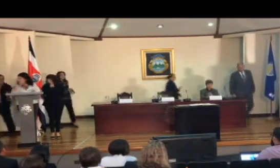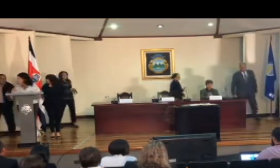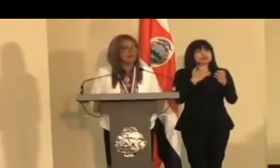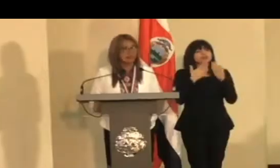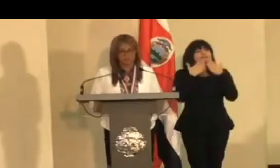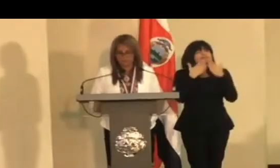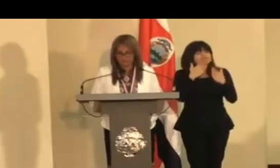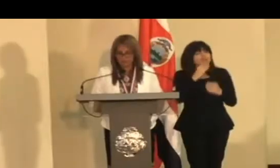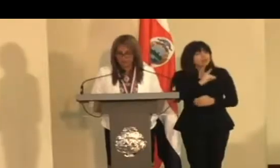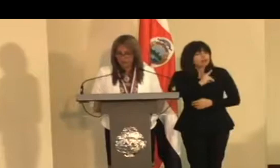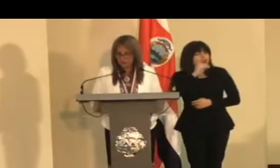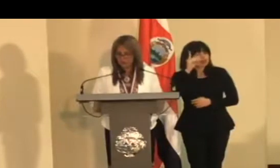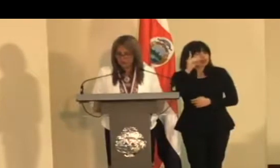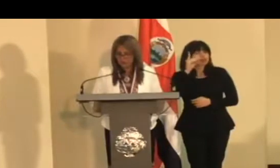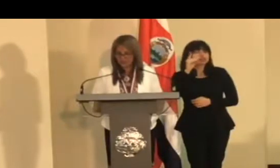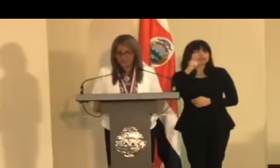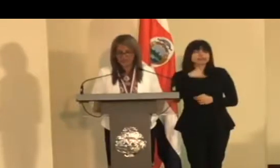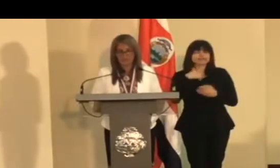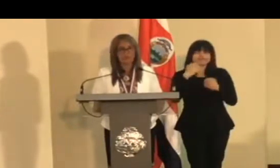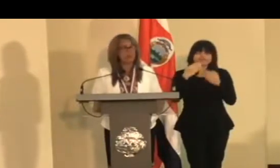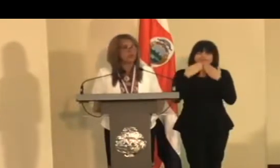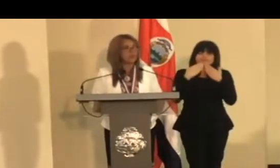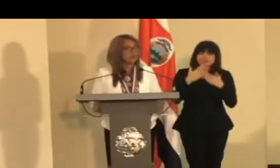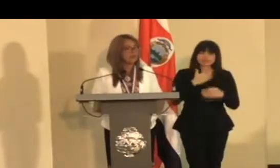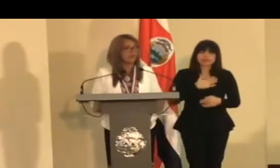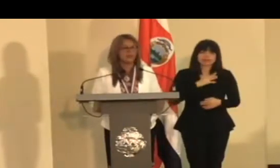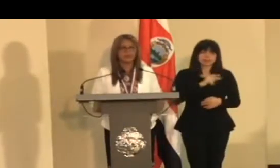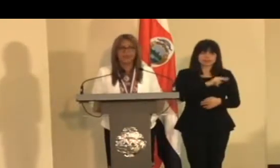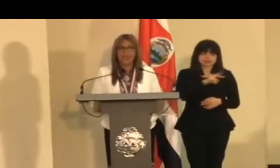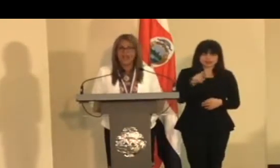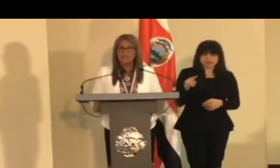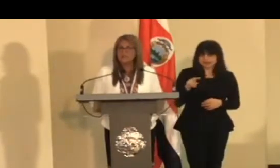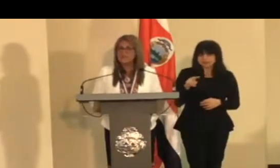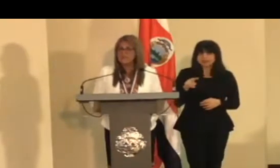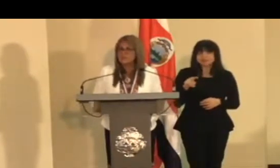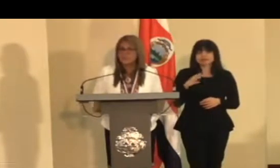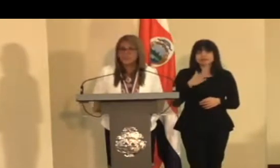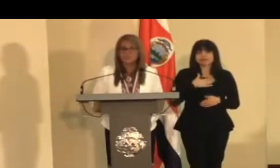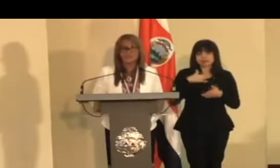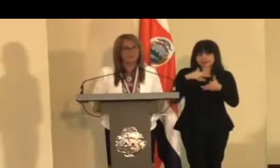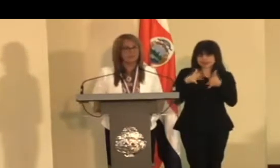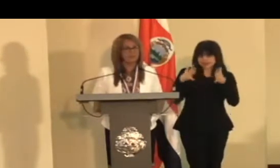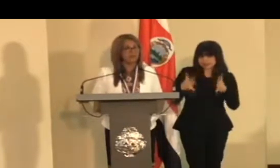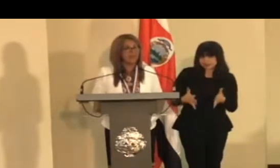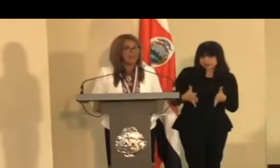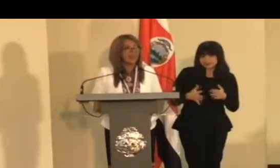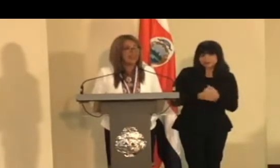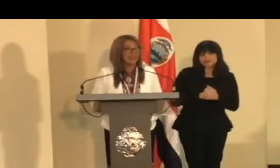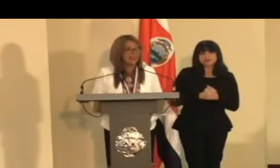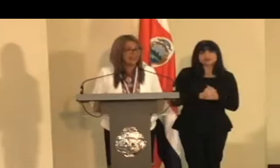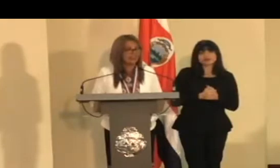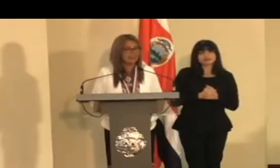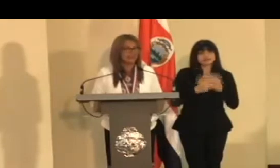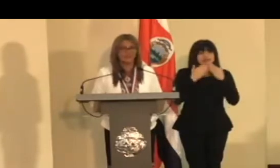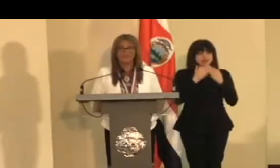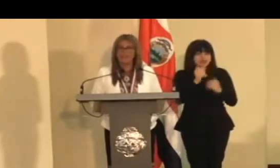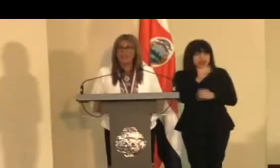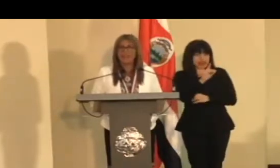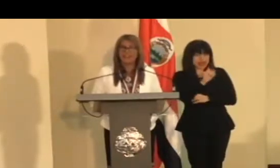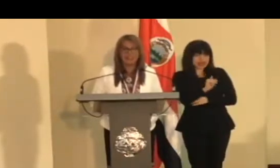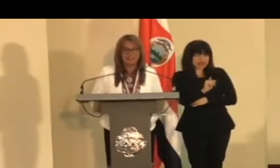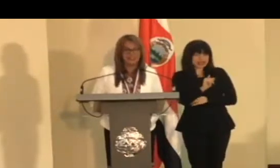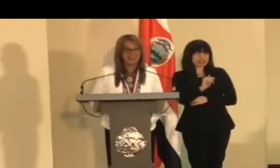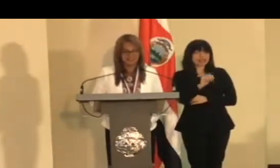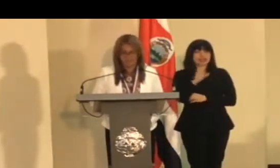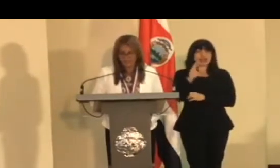agradecer a Dios, hoy quiero agradecer a mis compañeros, a mis estudiantes, a la Adi,